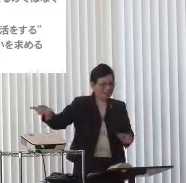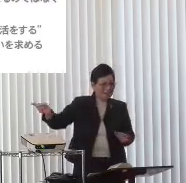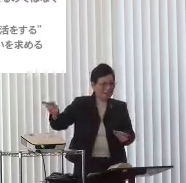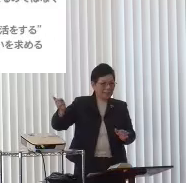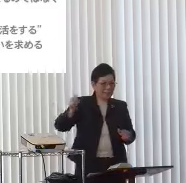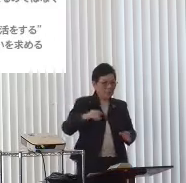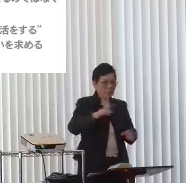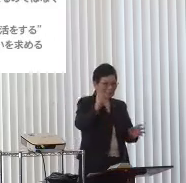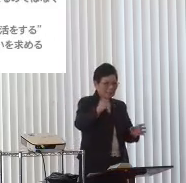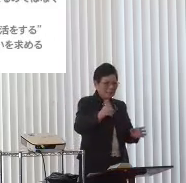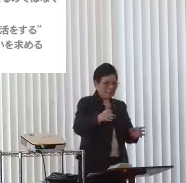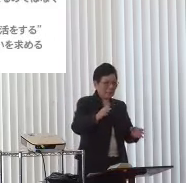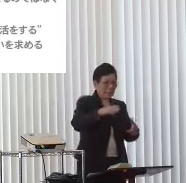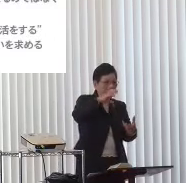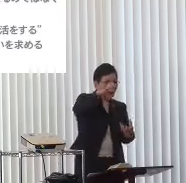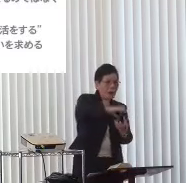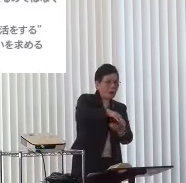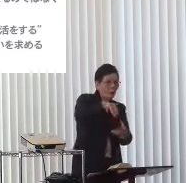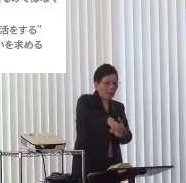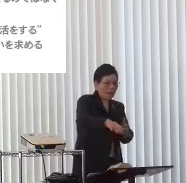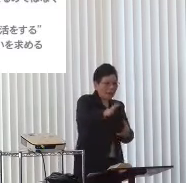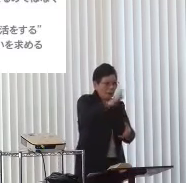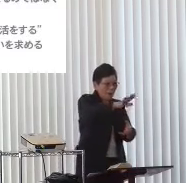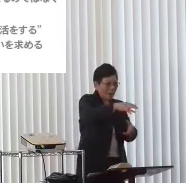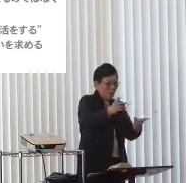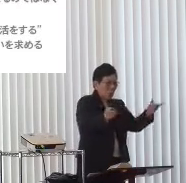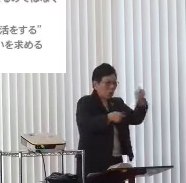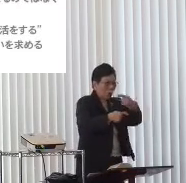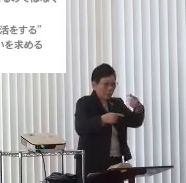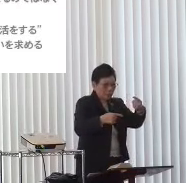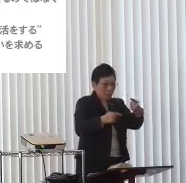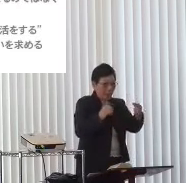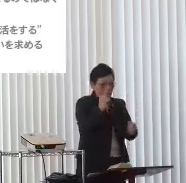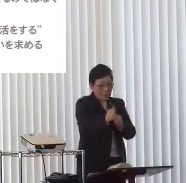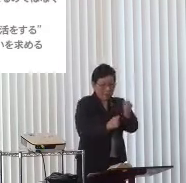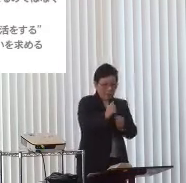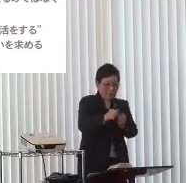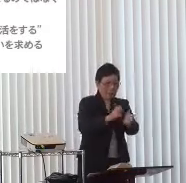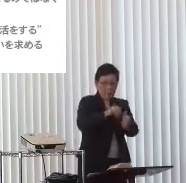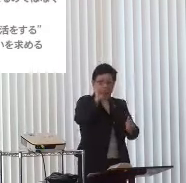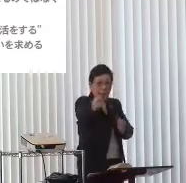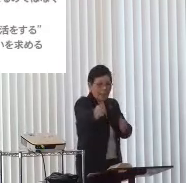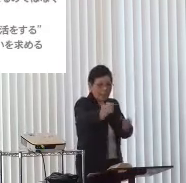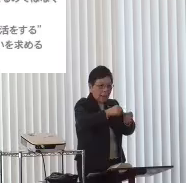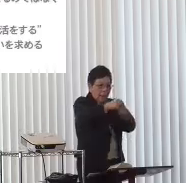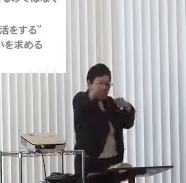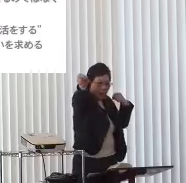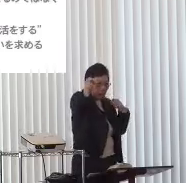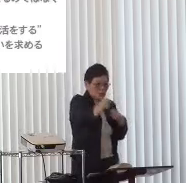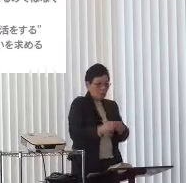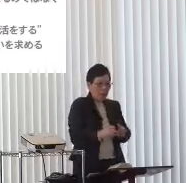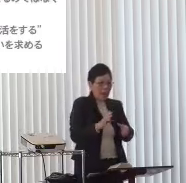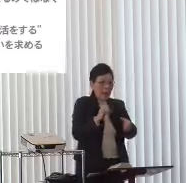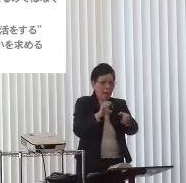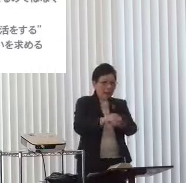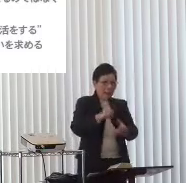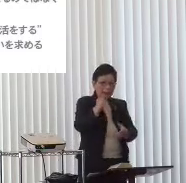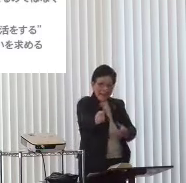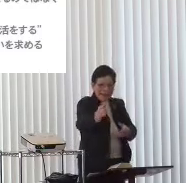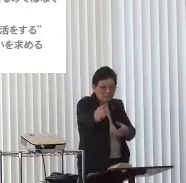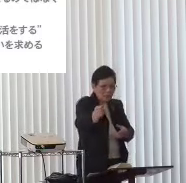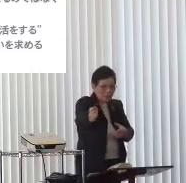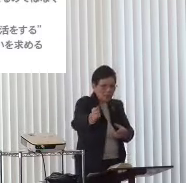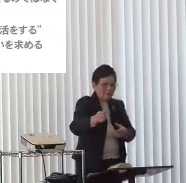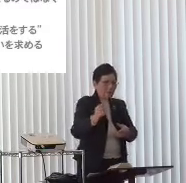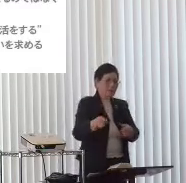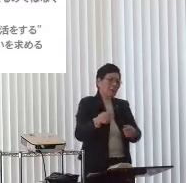根駅伝ですね。若い時にはあんなもの何が楽しいかなと思いましたけれども、年取ってからですね、もう箱根駅伝が